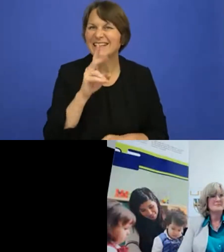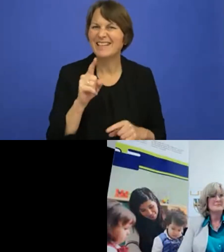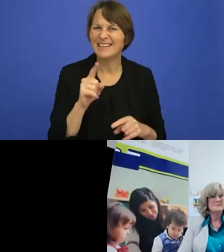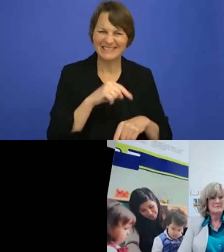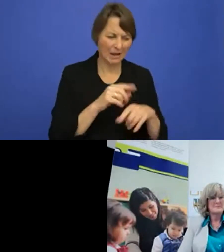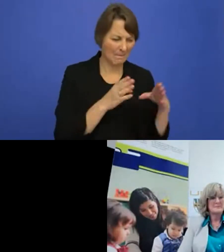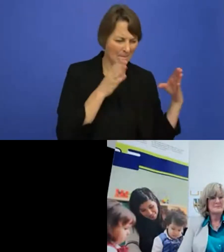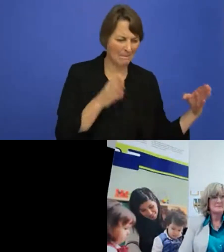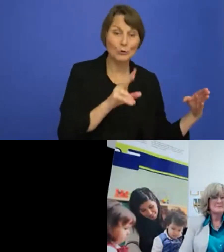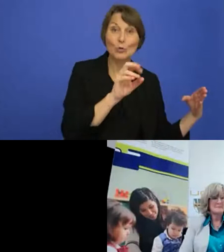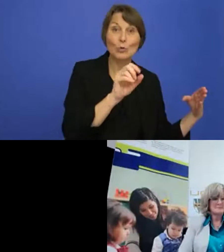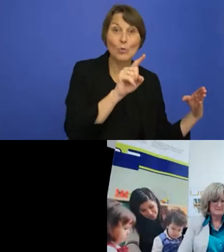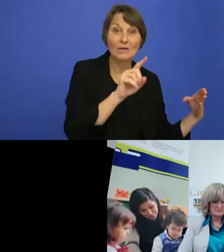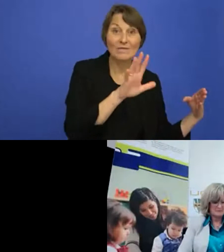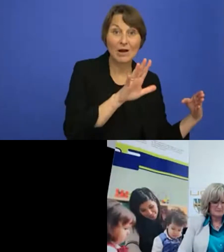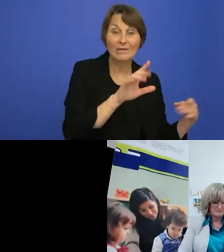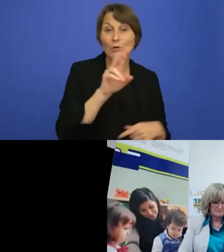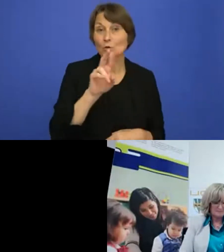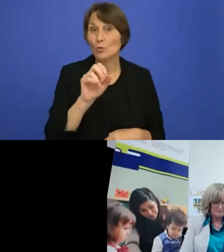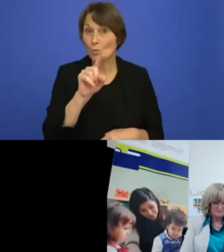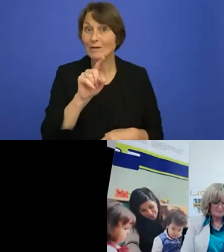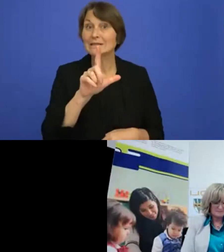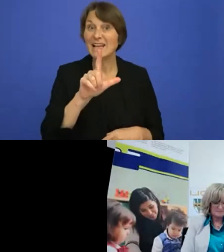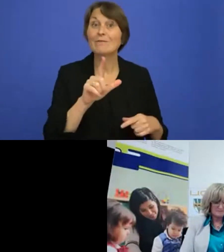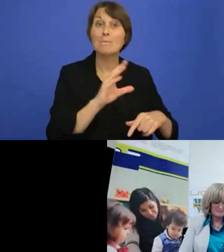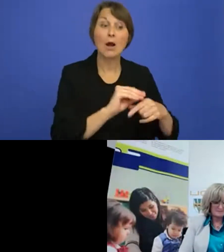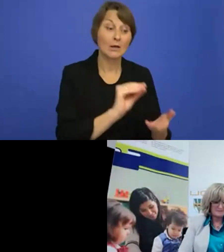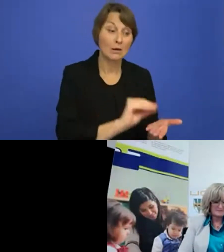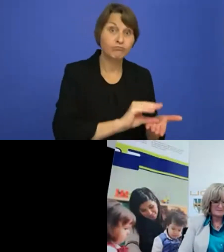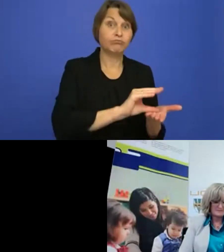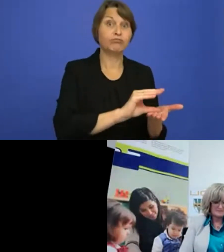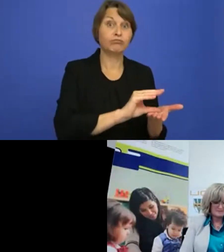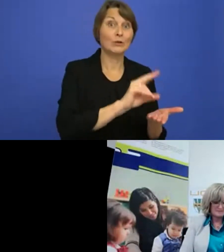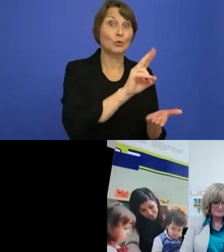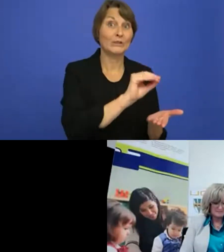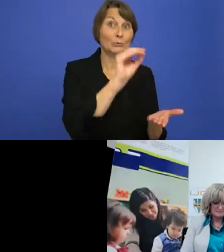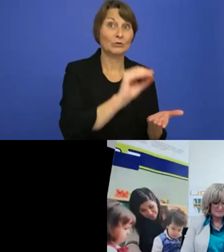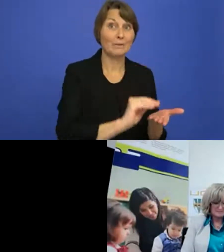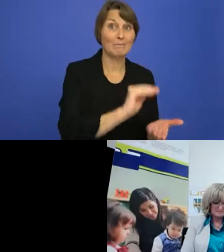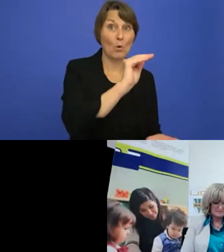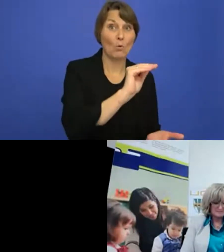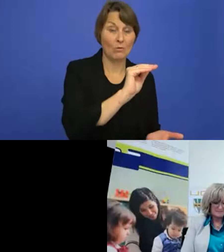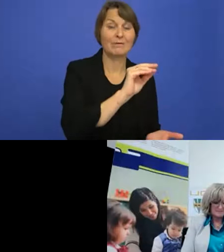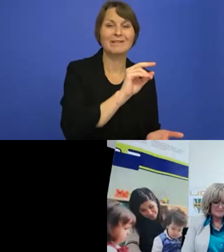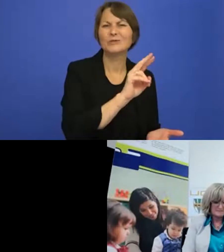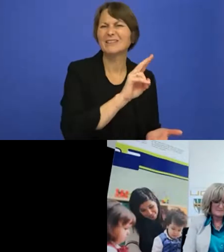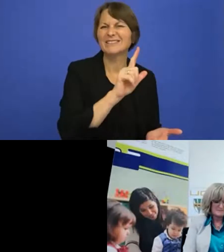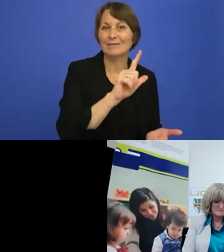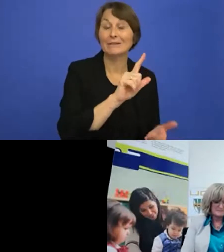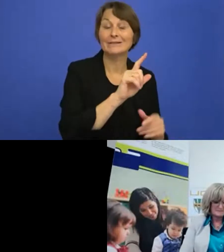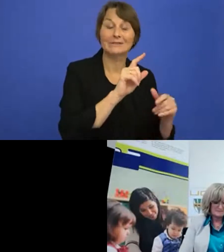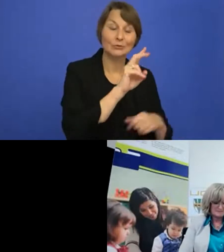financier à l'éducation pré-primaire a baissé de 27%. Et cela a concerné malheureusement des millions